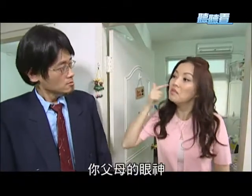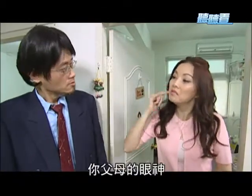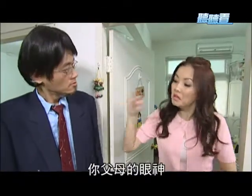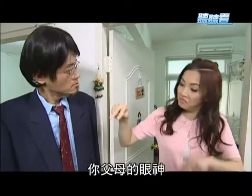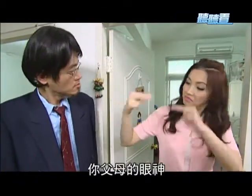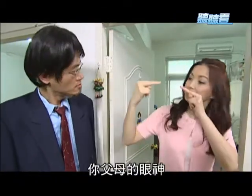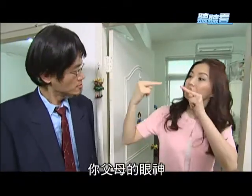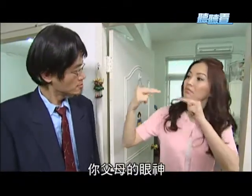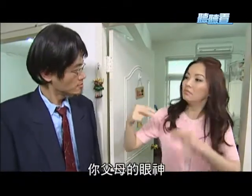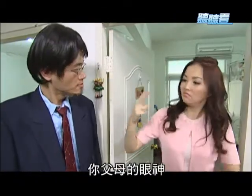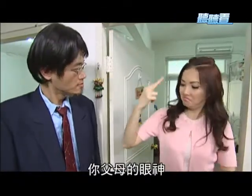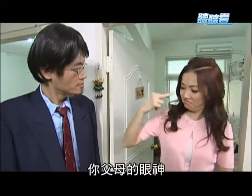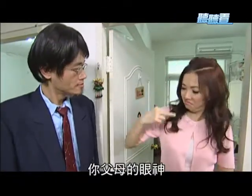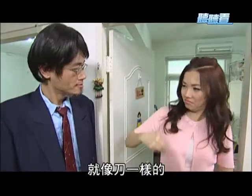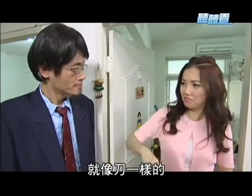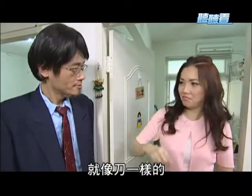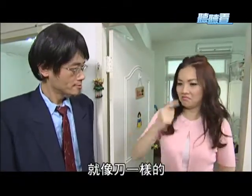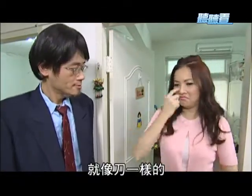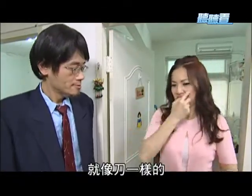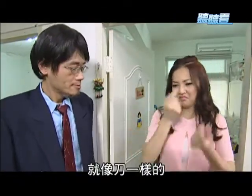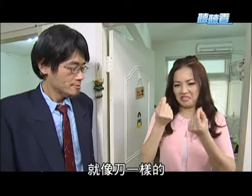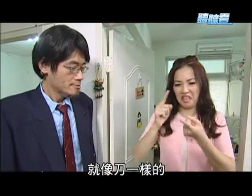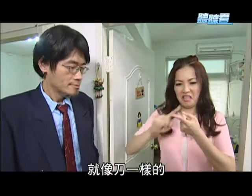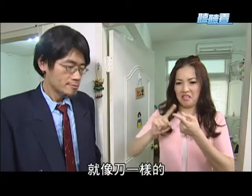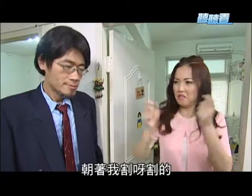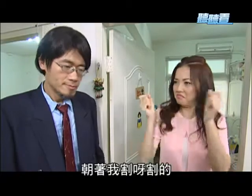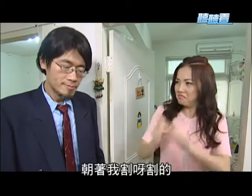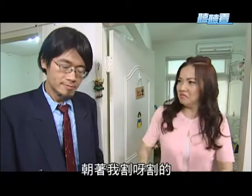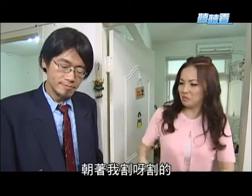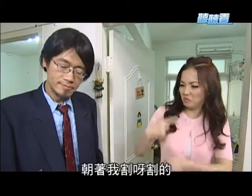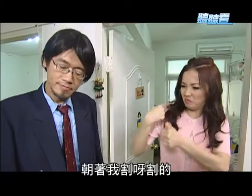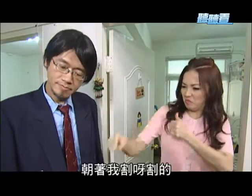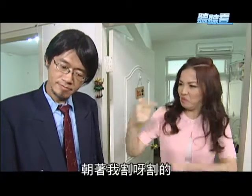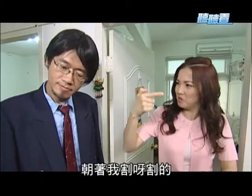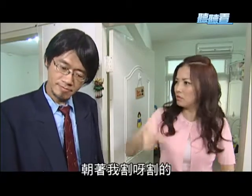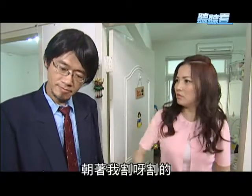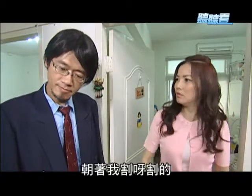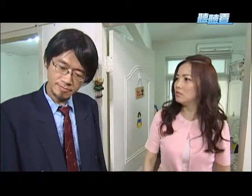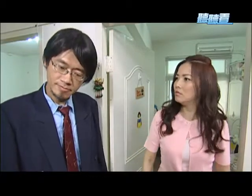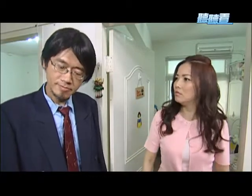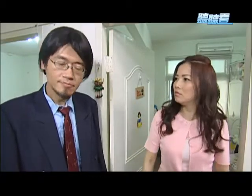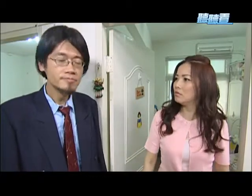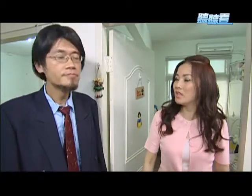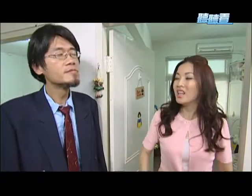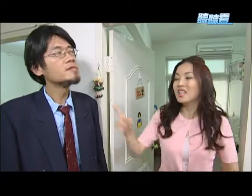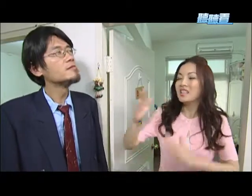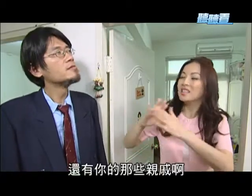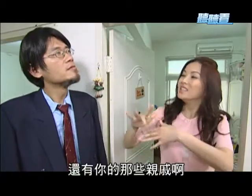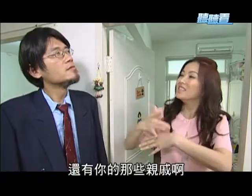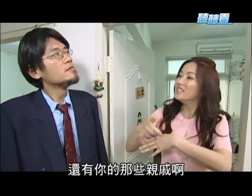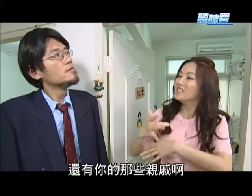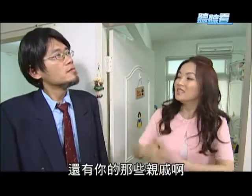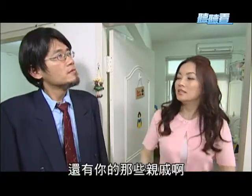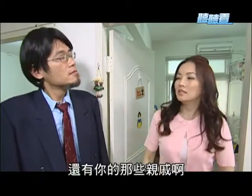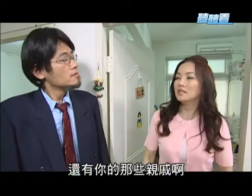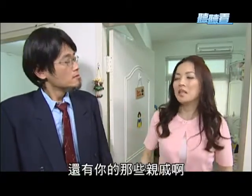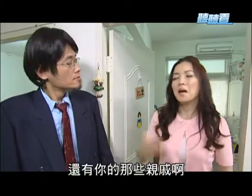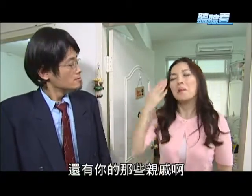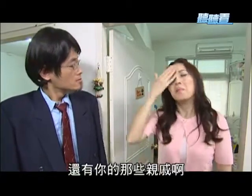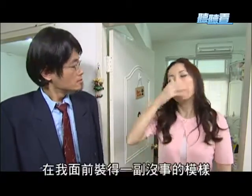父母的眼神就像刀一样的朝着我割呀割的，还有你的那些亲戚啊，在我